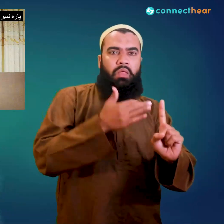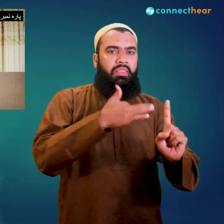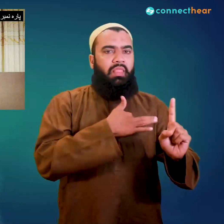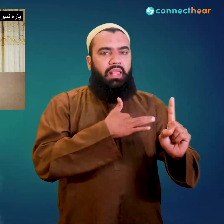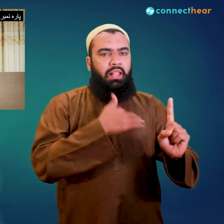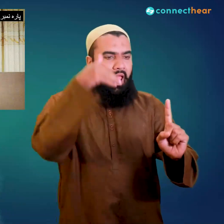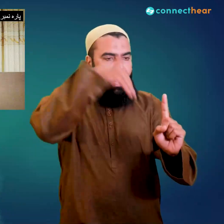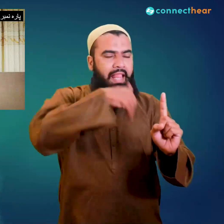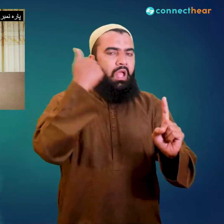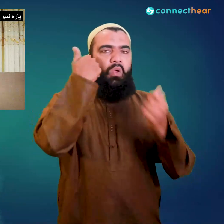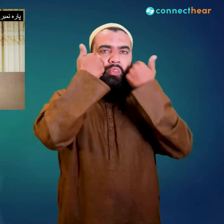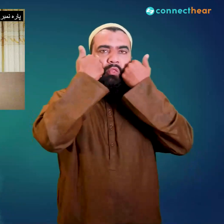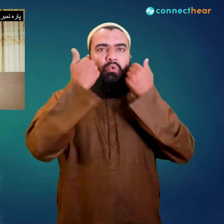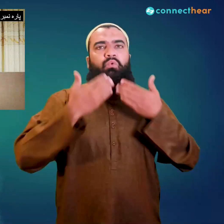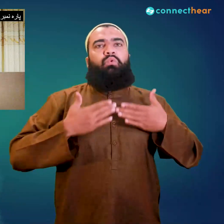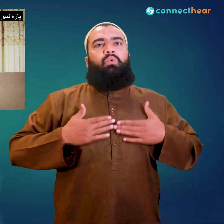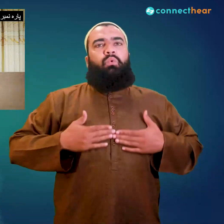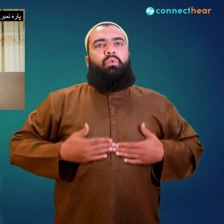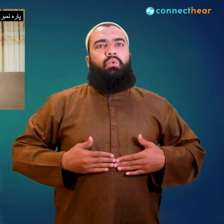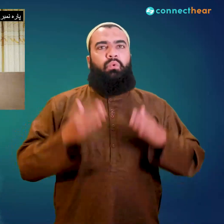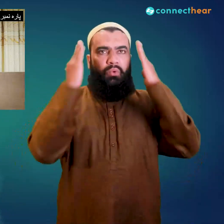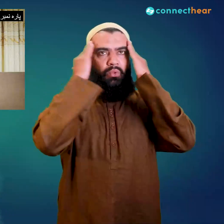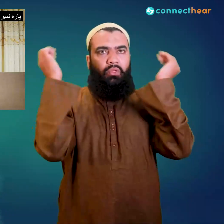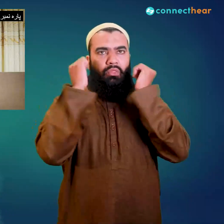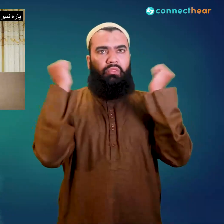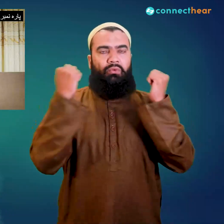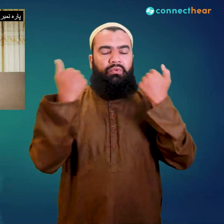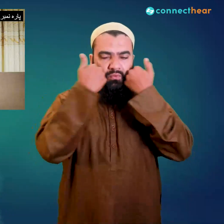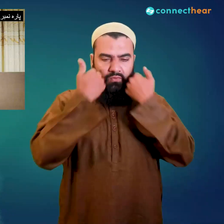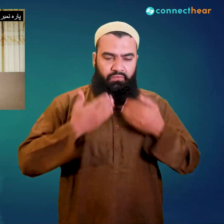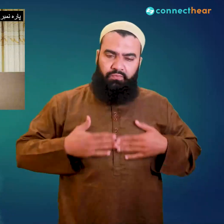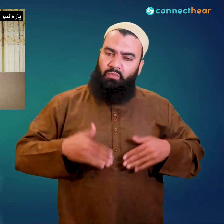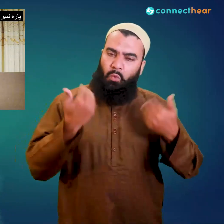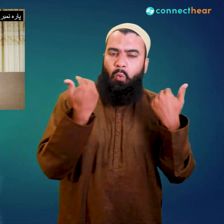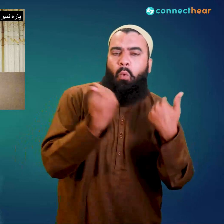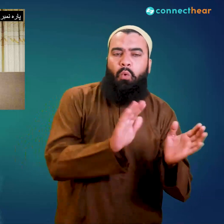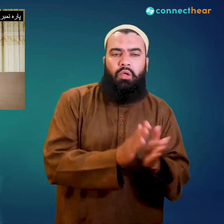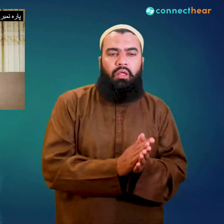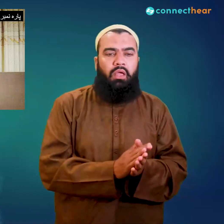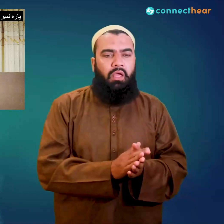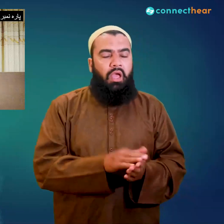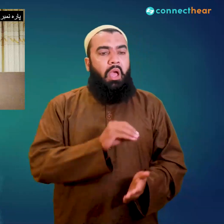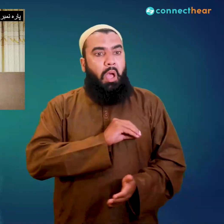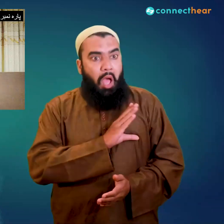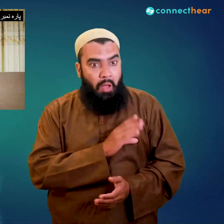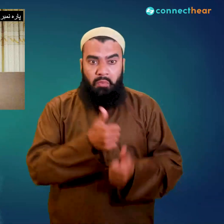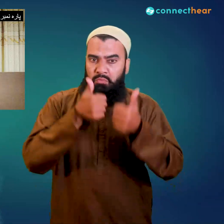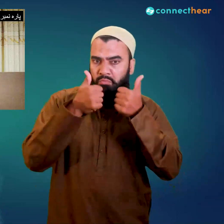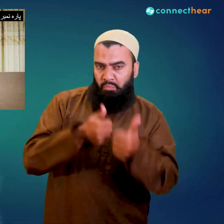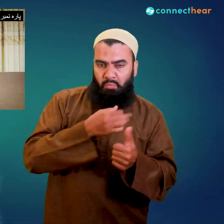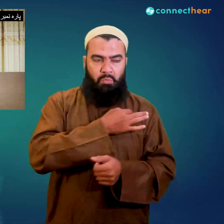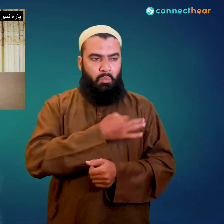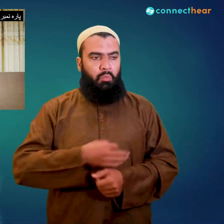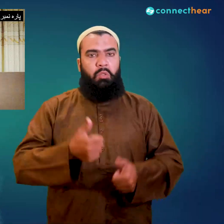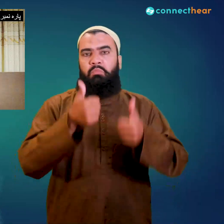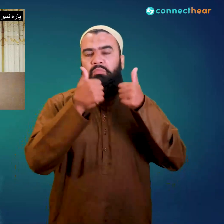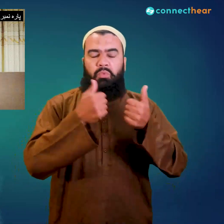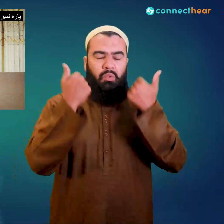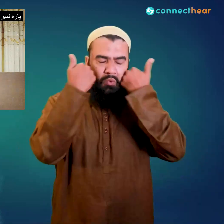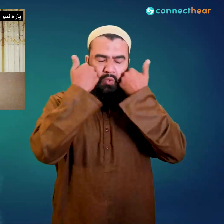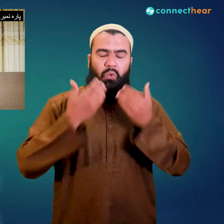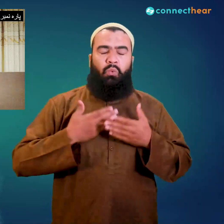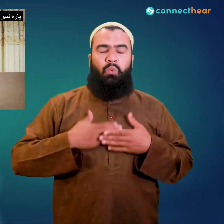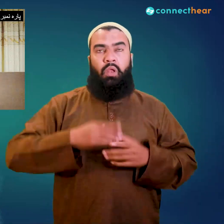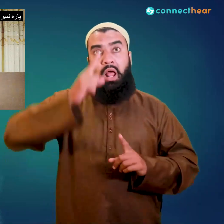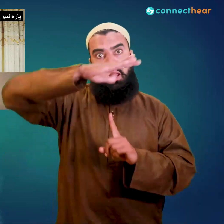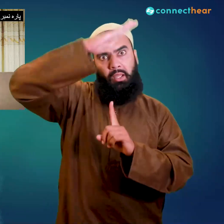برکت سے، ایمان کے نور سے اور اعمال صالحہ سے کے ذریعے سے اہل ایمان کے دل میں اطمینان